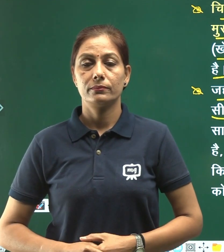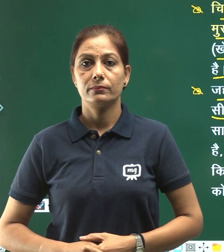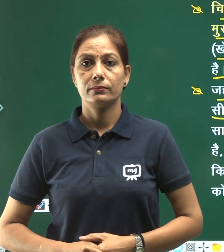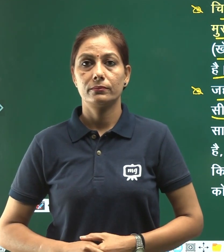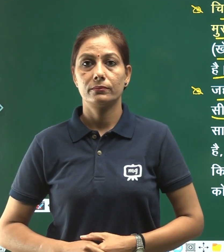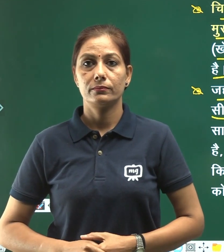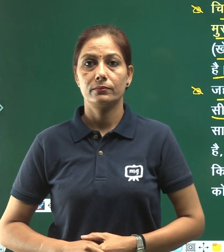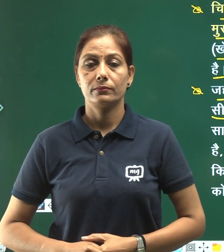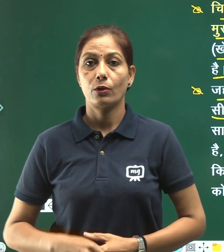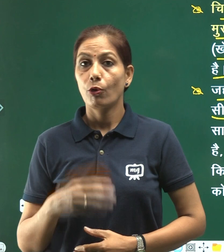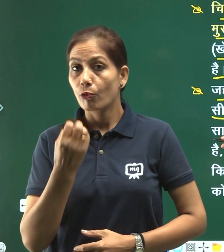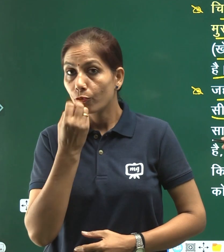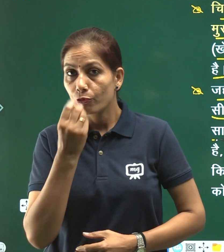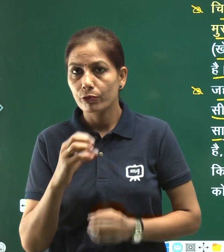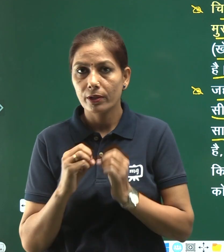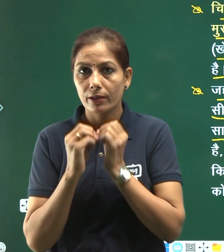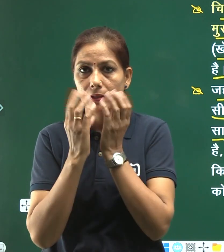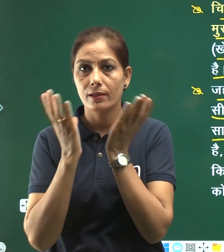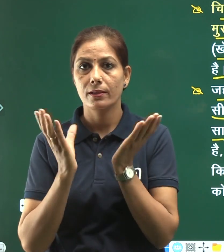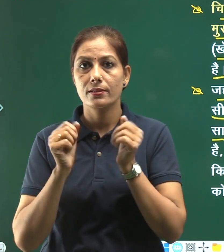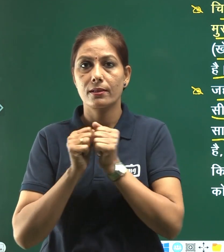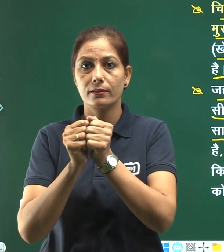फूल के खिलने के साथ